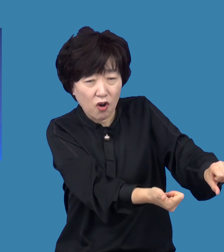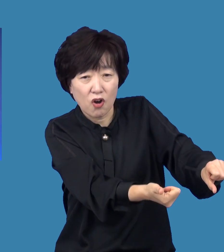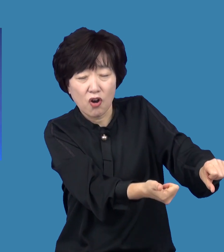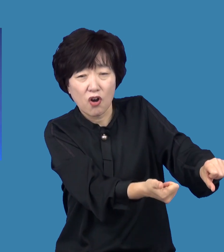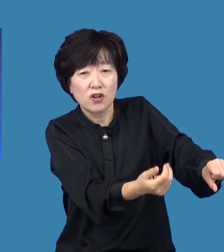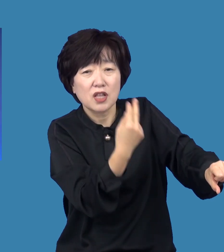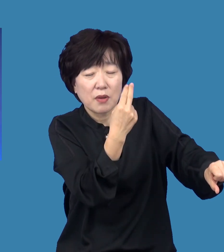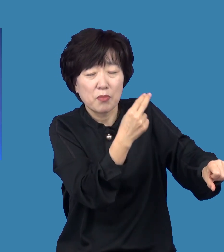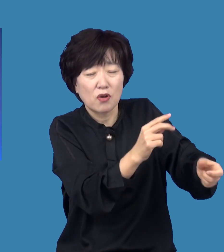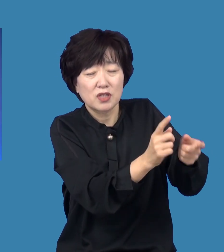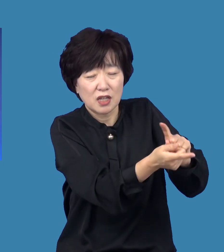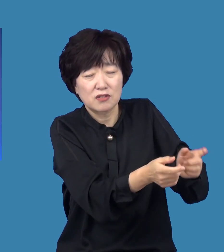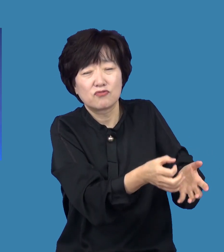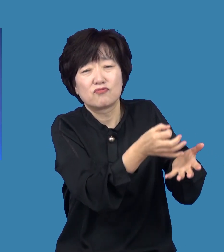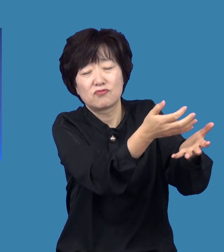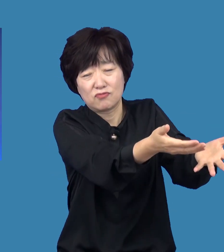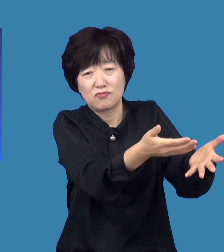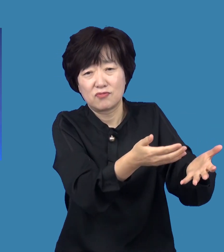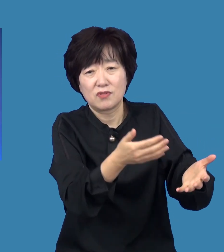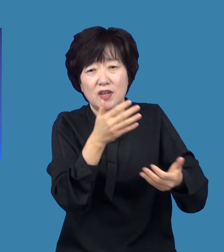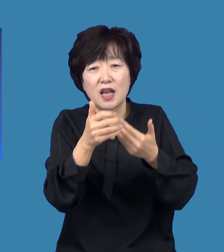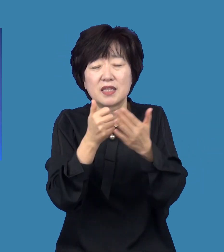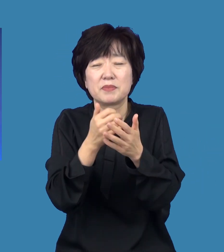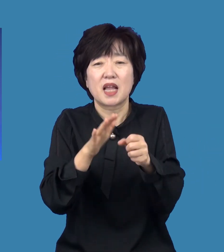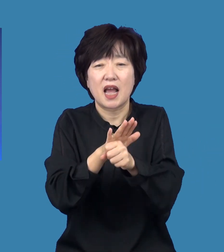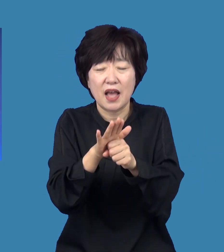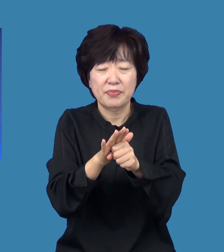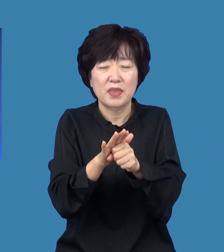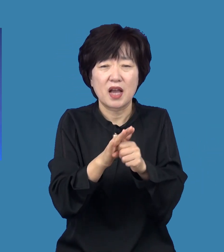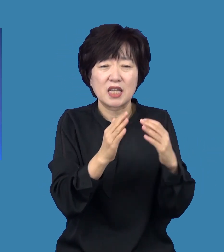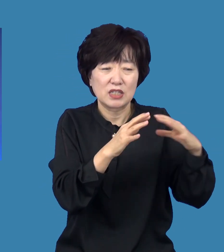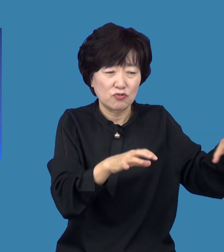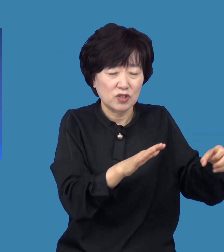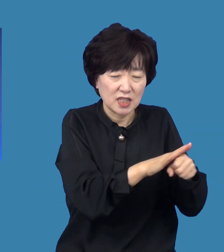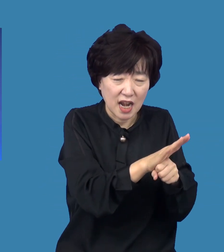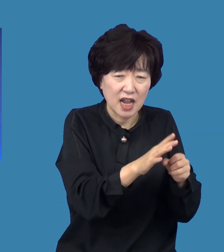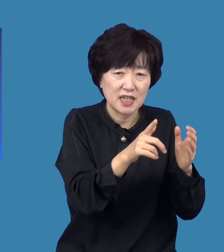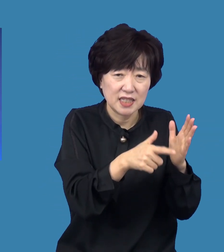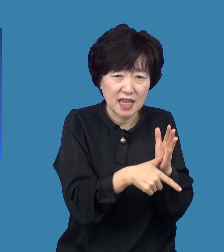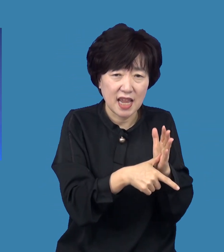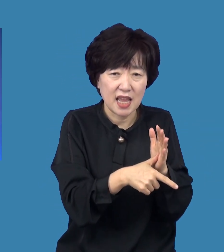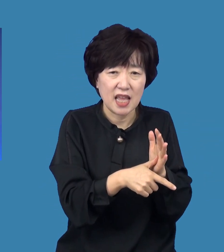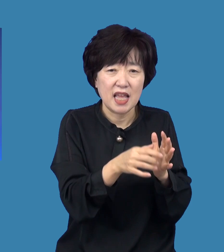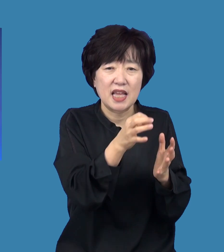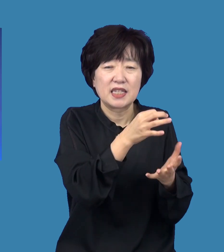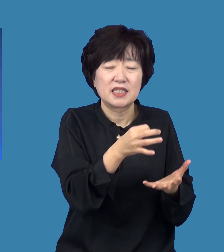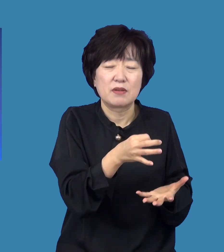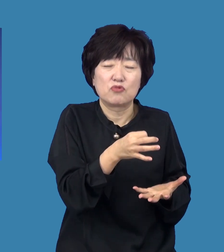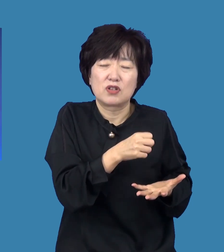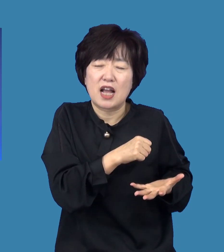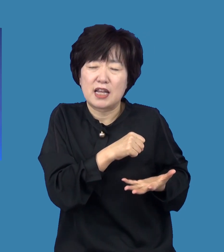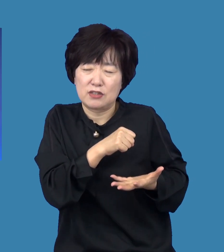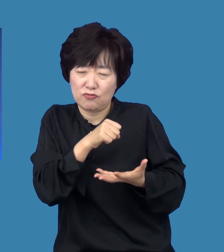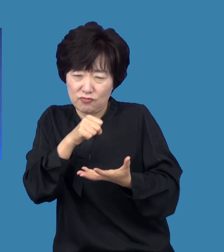우리가 하나님을 사랑한다 그래서 하나님 앞에 나갈 때, 이웃을 사랑한다고 말할 때 재물을 들고 나가는 거라고.